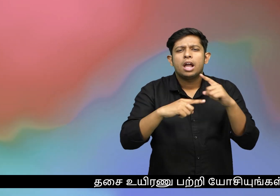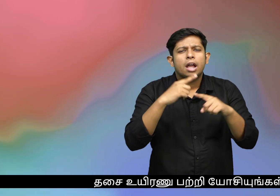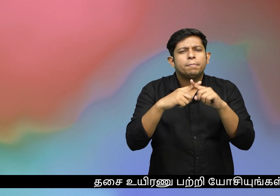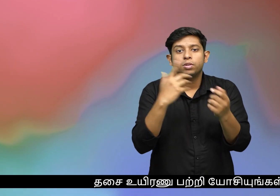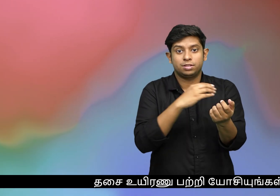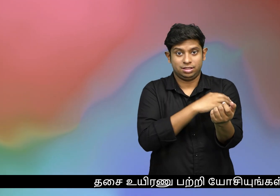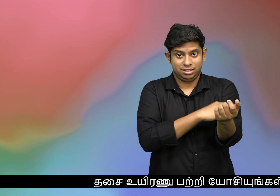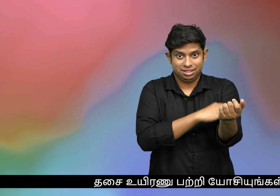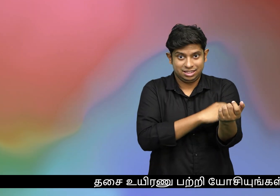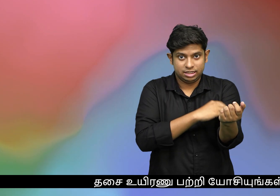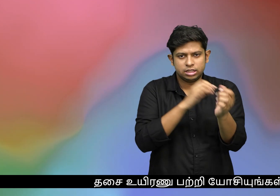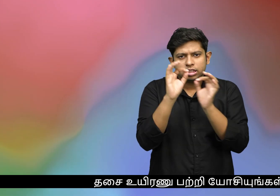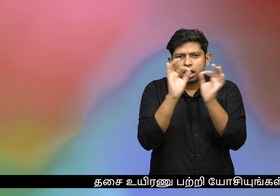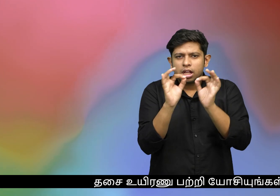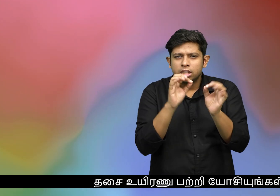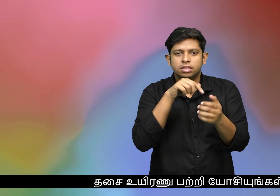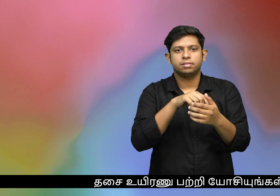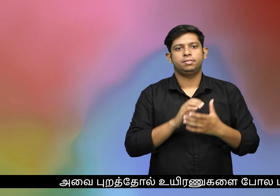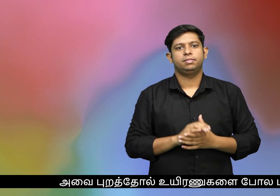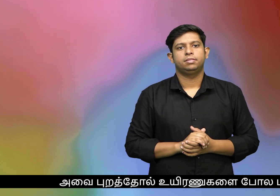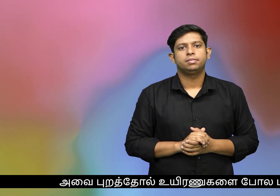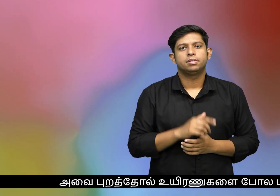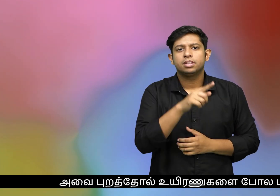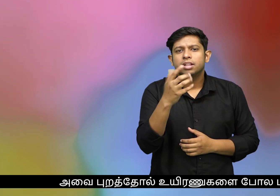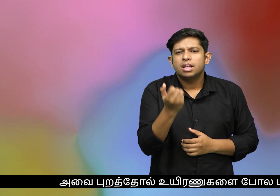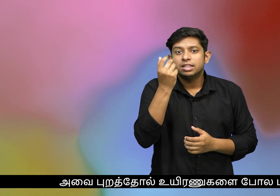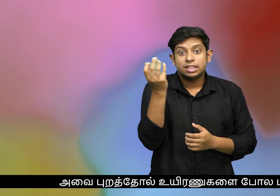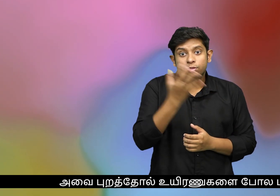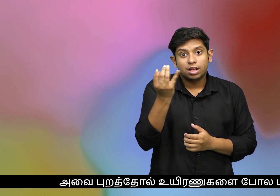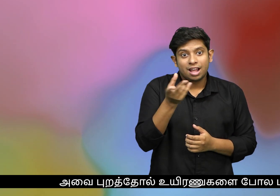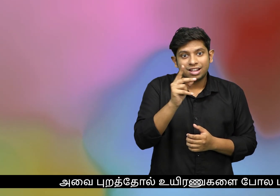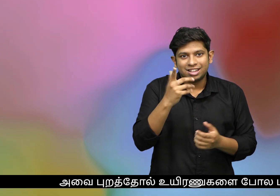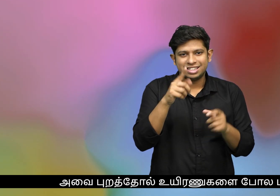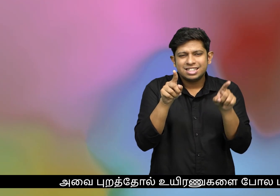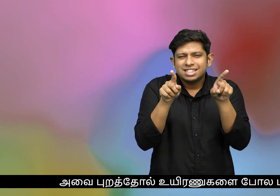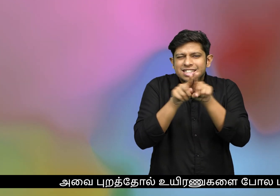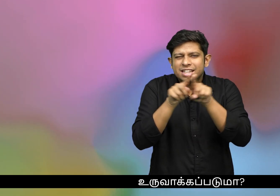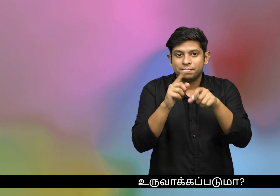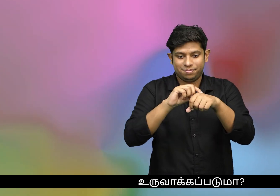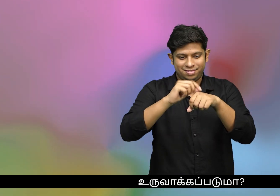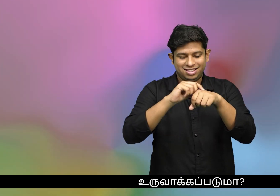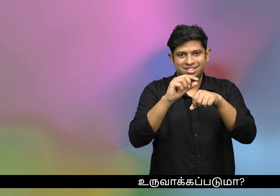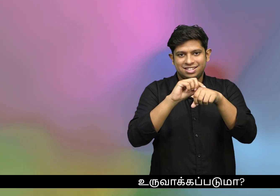தசை உயிரணு பற்றி யோசியுங்கள். அவை புறத்தோல் உயிரணுக்களைப் போல மீண்டும் உருவாக்கப்படுமா?